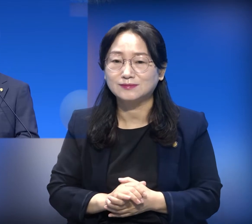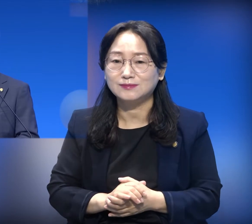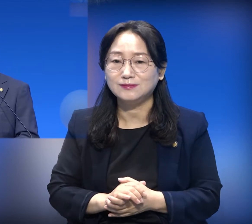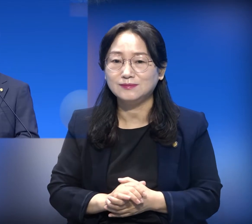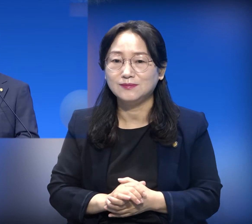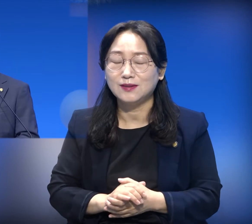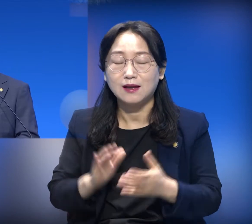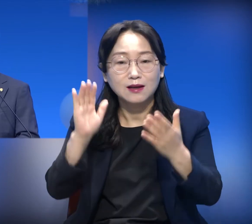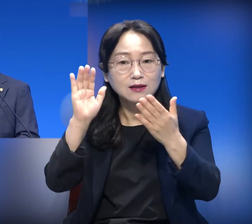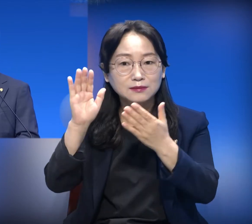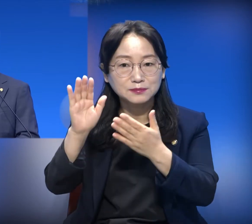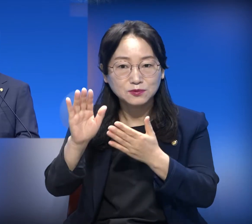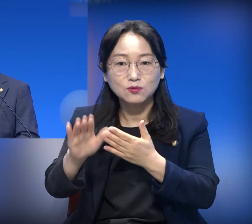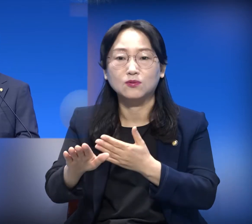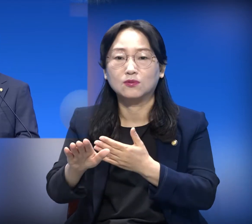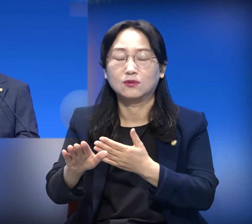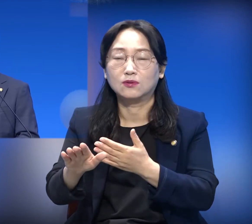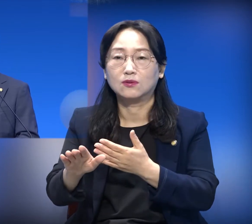그래서 앞으로